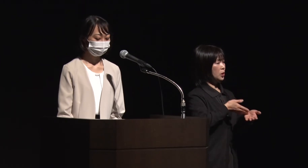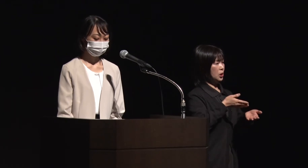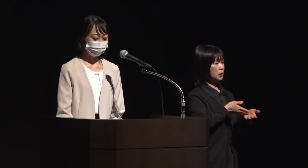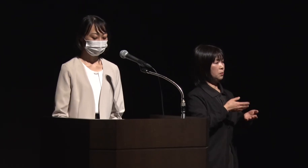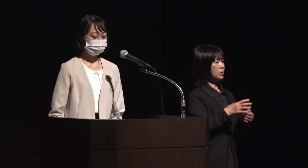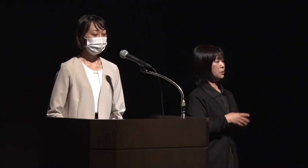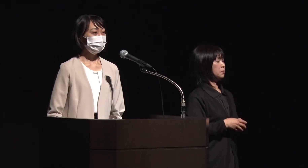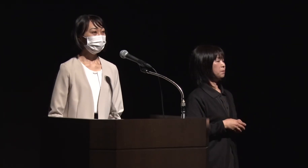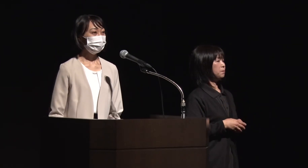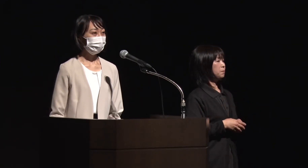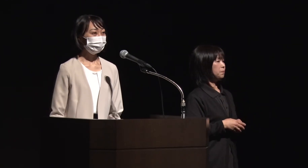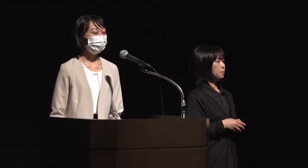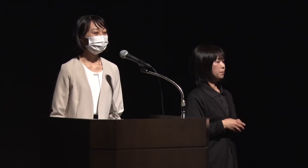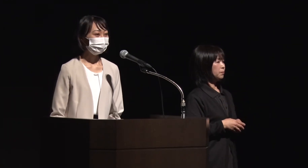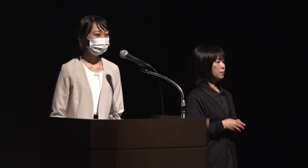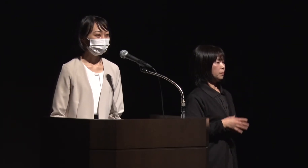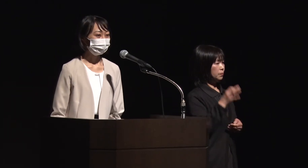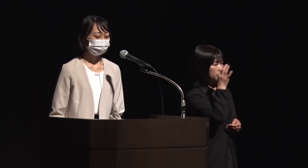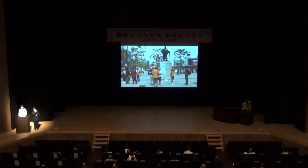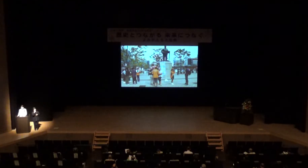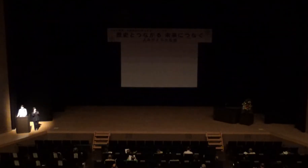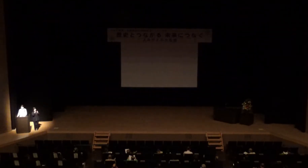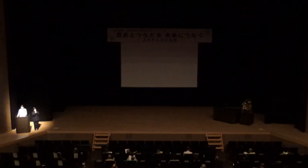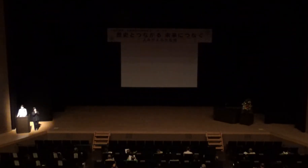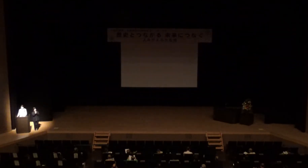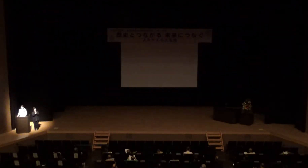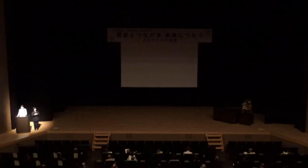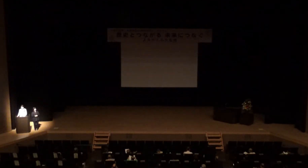。それではご覧ください。